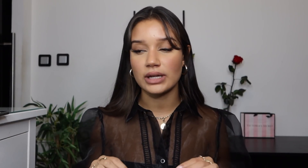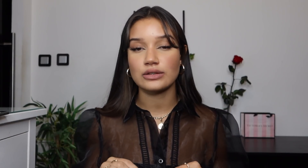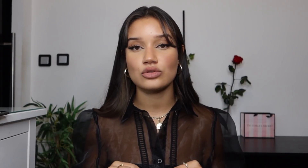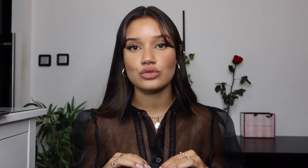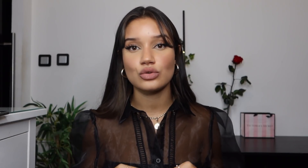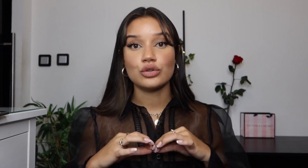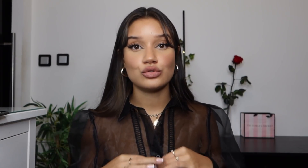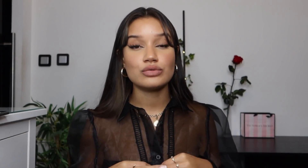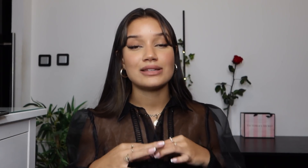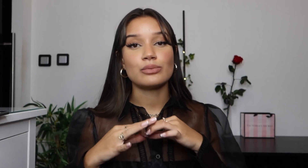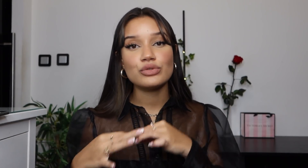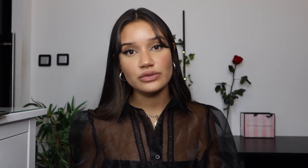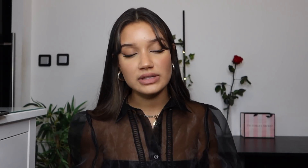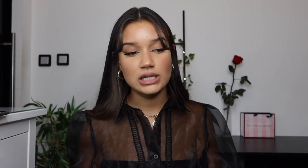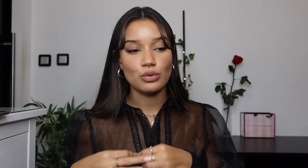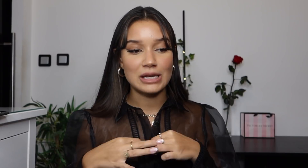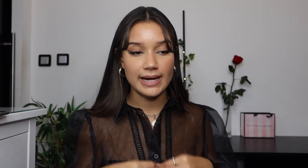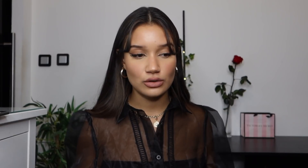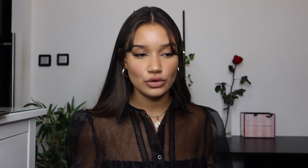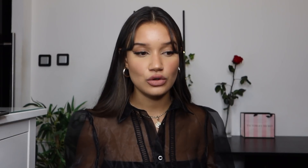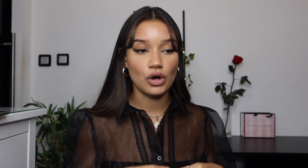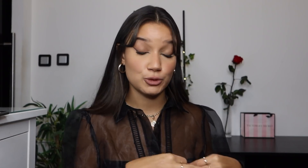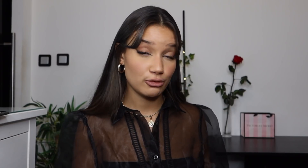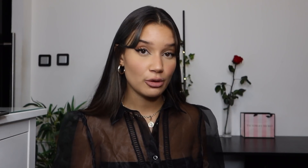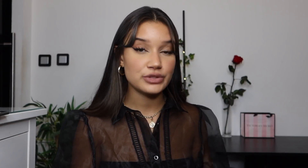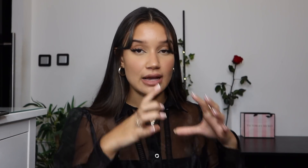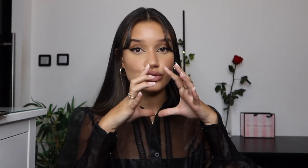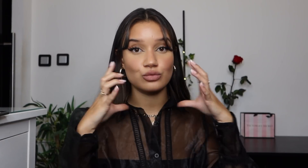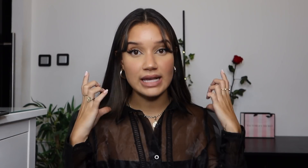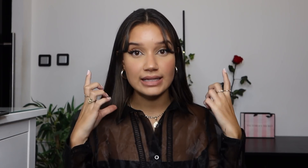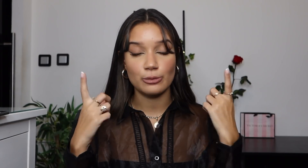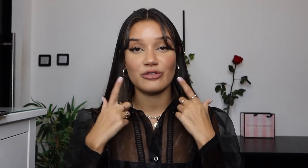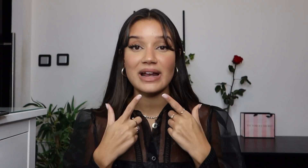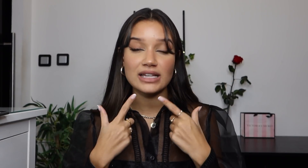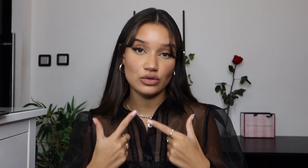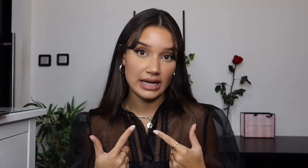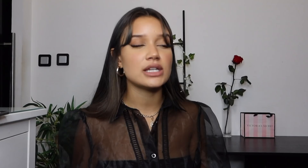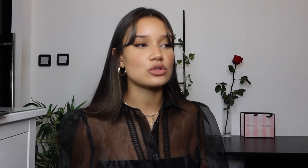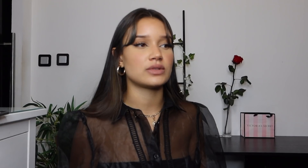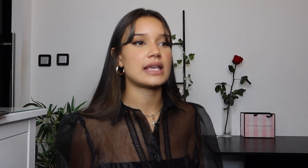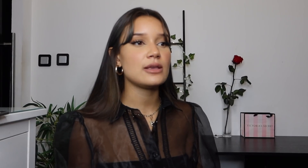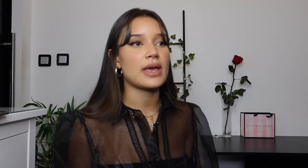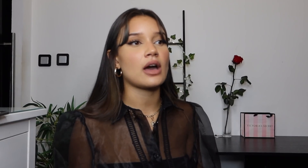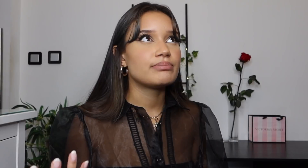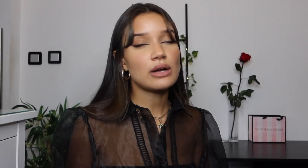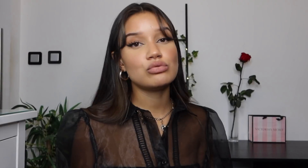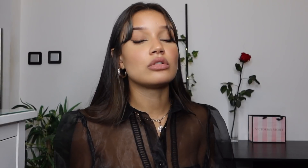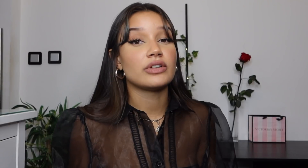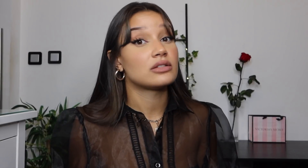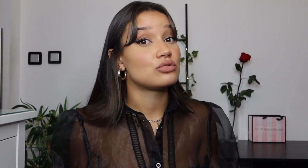réseaux sociaux que du coup c'était plus difficile pour les malentendants en ce moment puisqu'à cause du masque ils ne peuvent pas lire sur les lèvres. Et je trouve ça hyper pas cool en fait, juste.